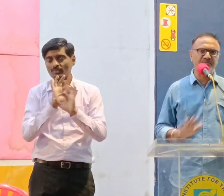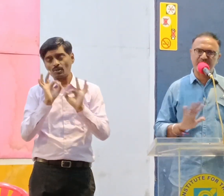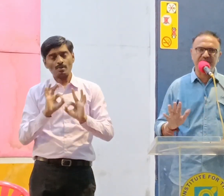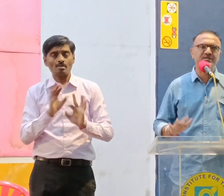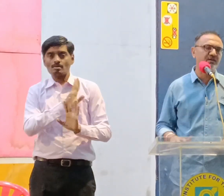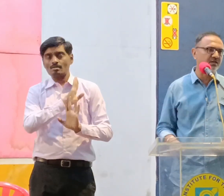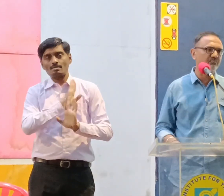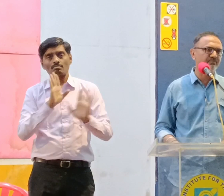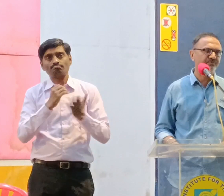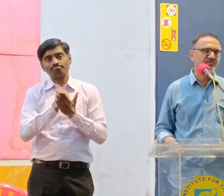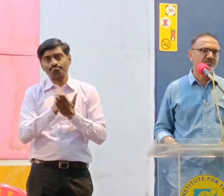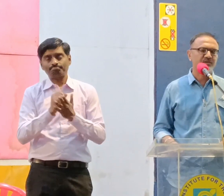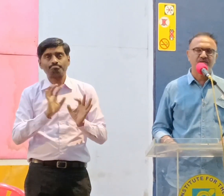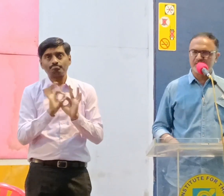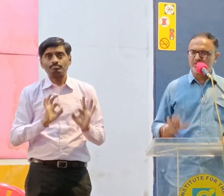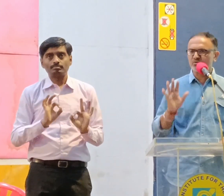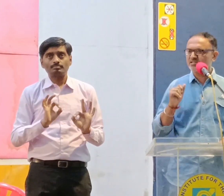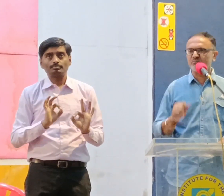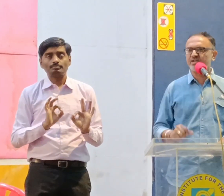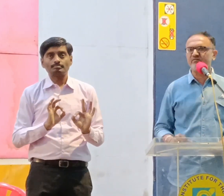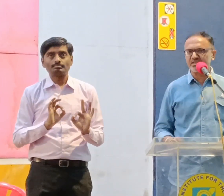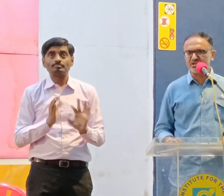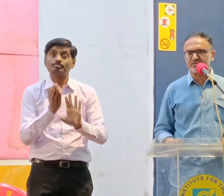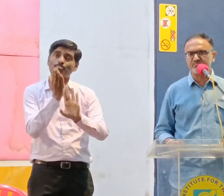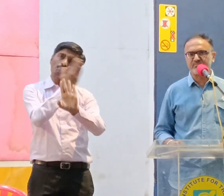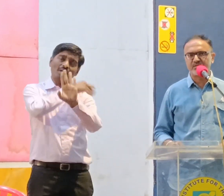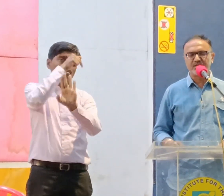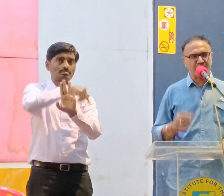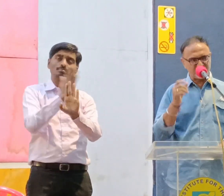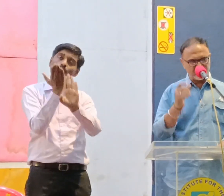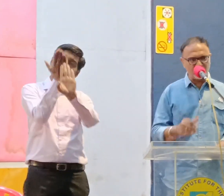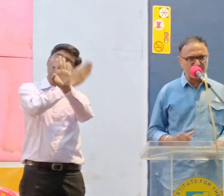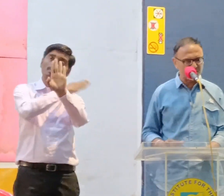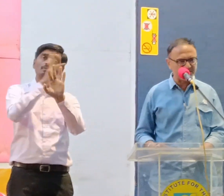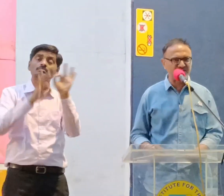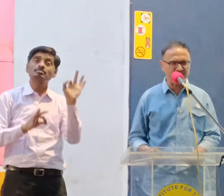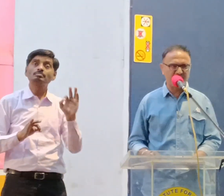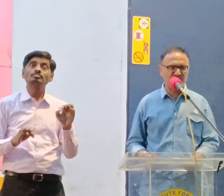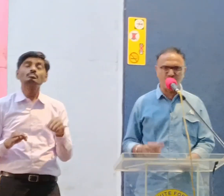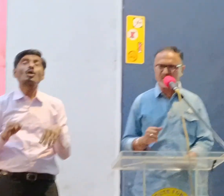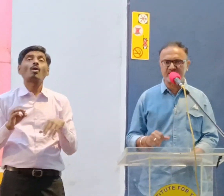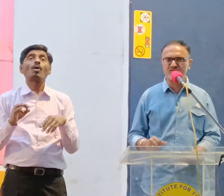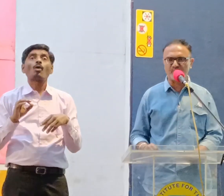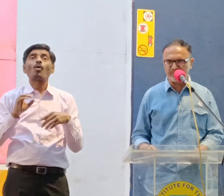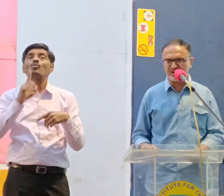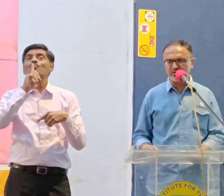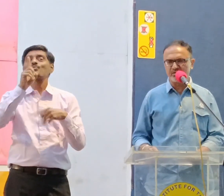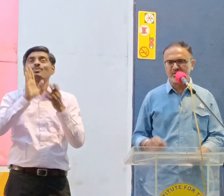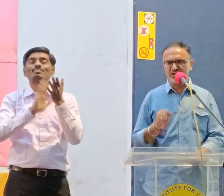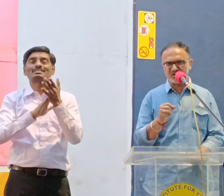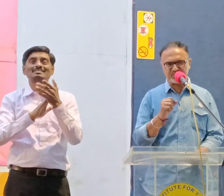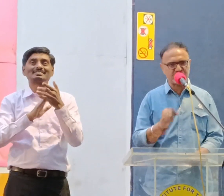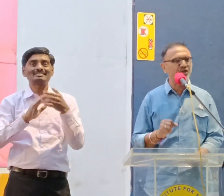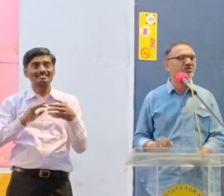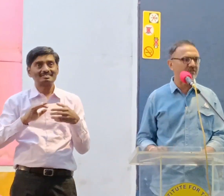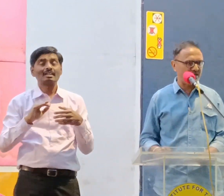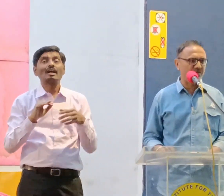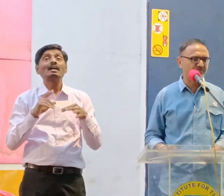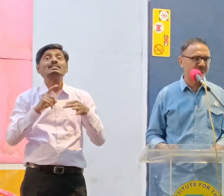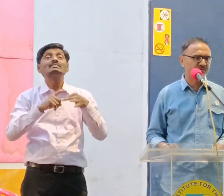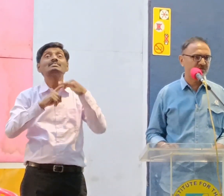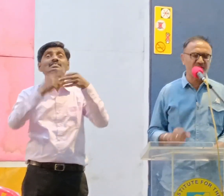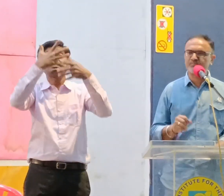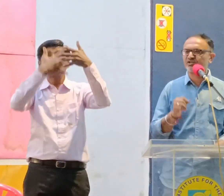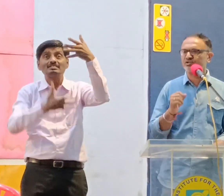તૈયારી કરેલી, પ્રેક્ટિસ કરેલી. જૂના સમયની વાત છે, ત્યારે જનરલ ઓપ્શન્સ હતા, 100 માર્ક્સનું પેપર, 10 પ્રશ્ન